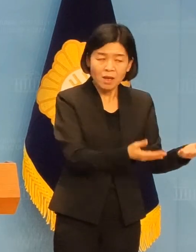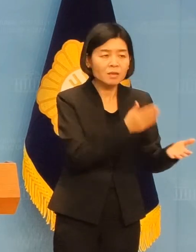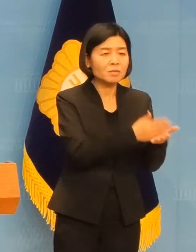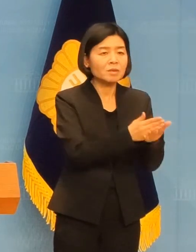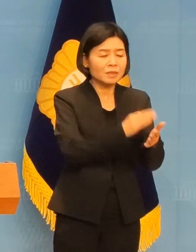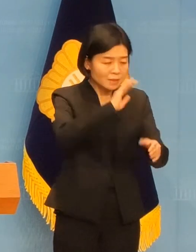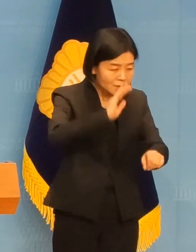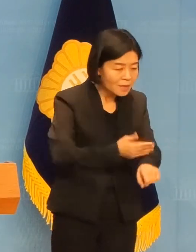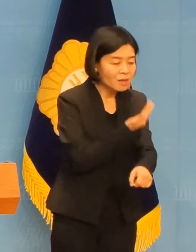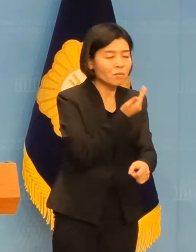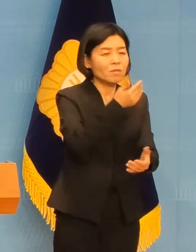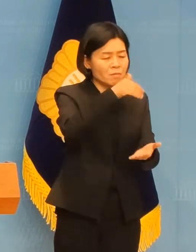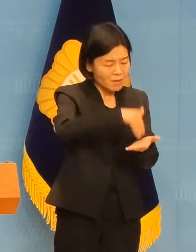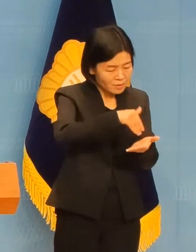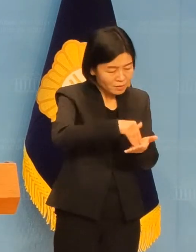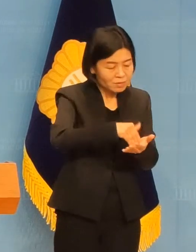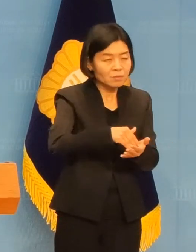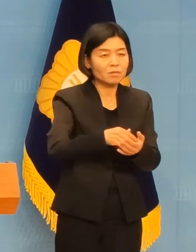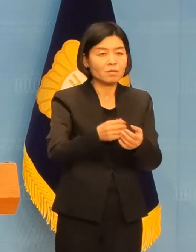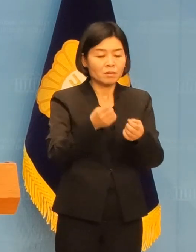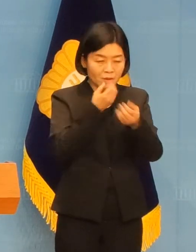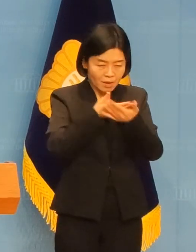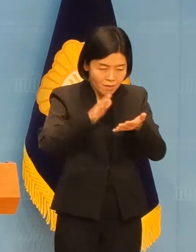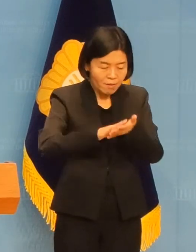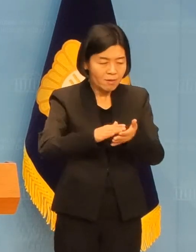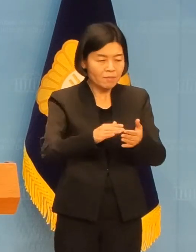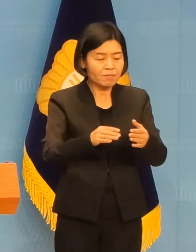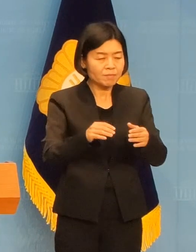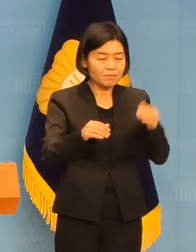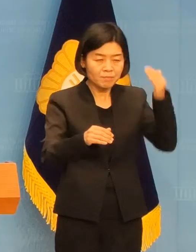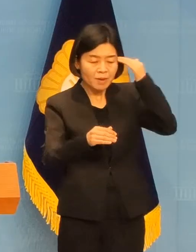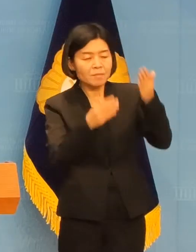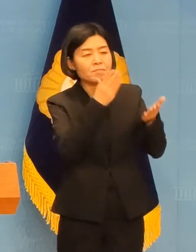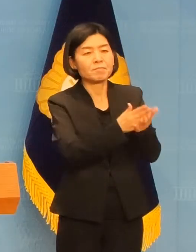개혁의 발목을 잡지 마십시오.